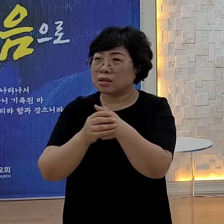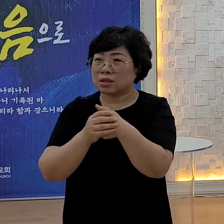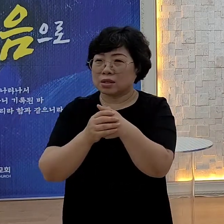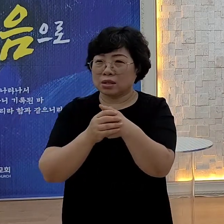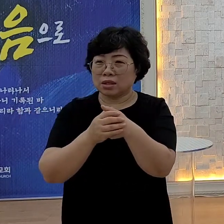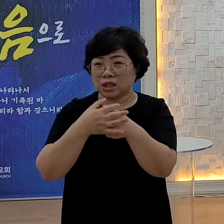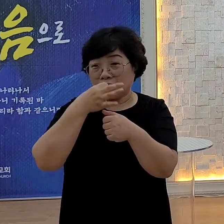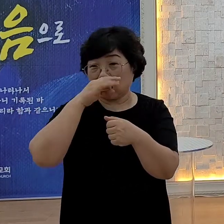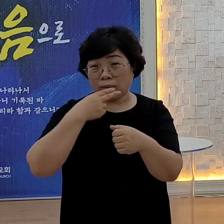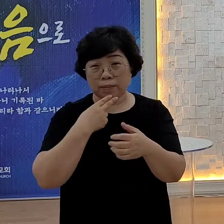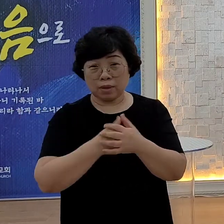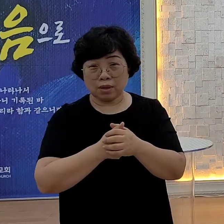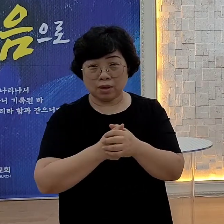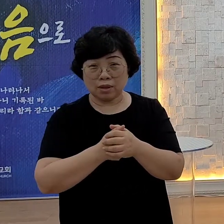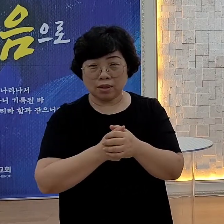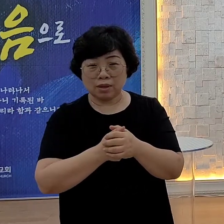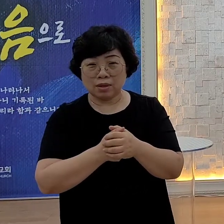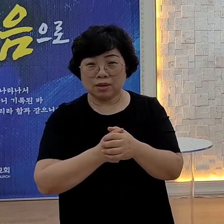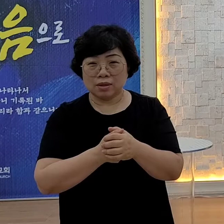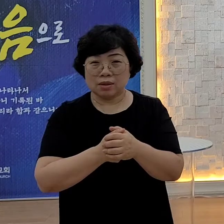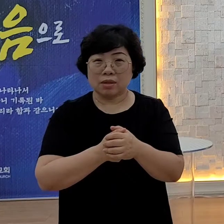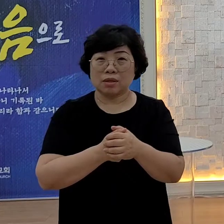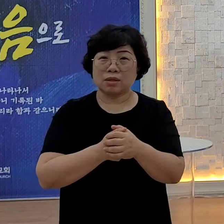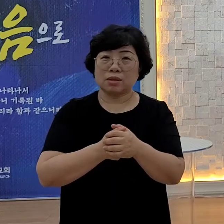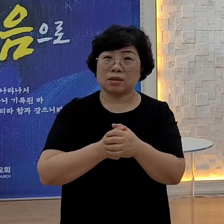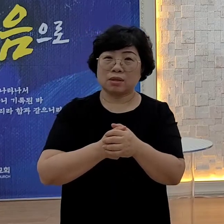이스마엘이나 잘 좀 봐주세요 했지만 사실은